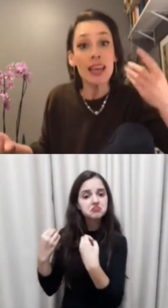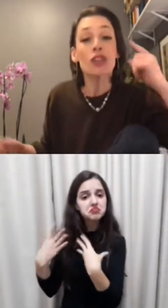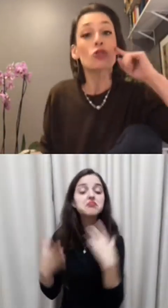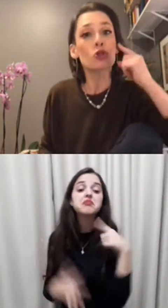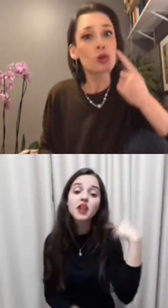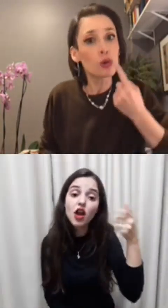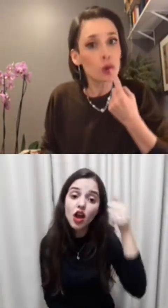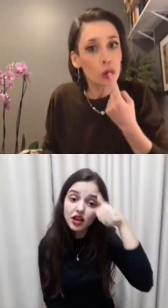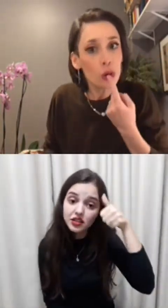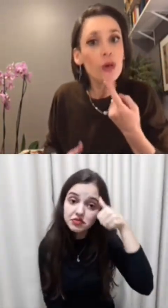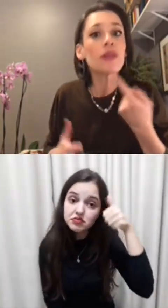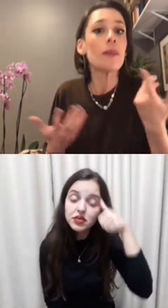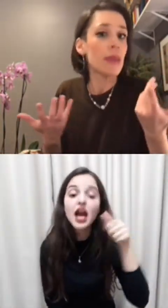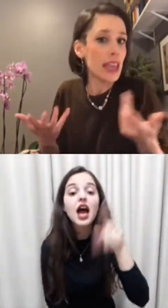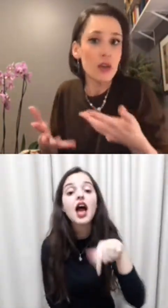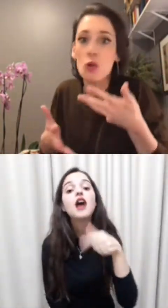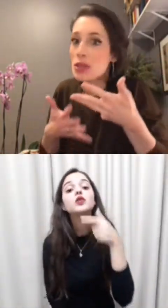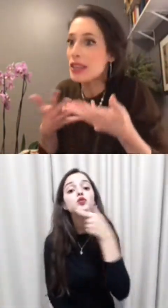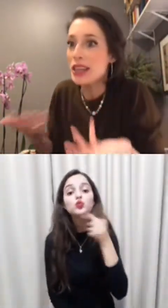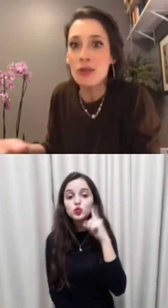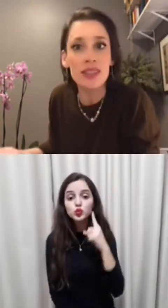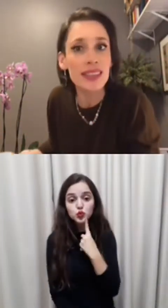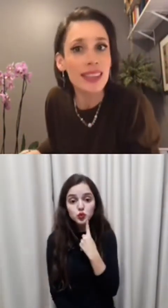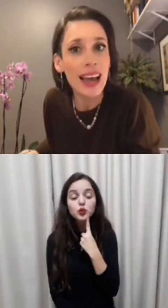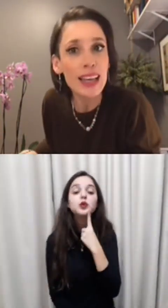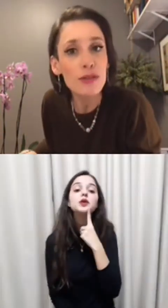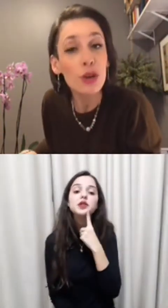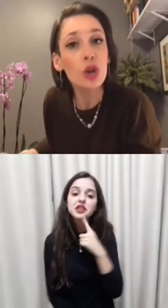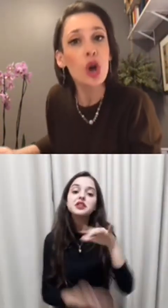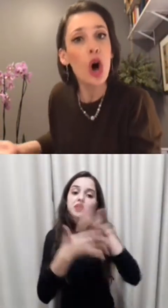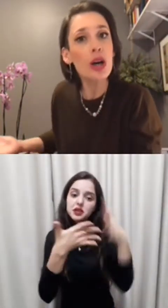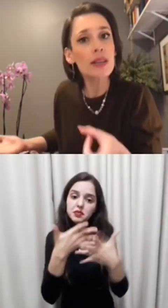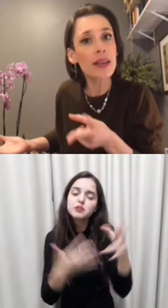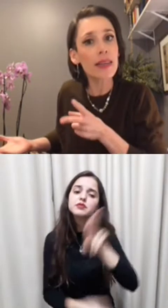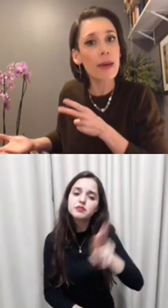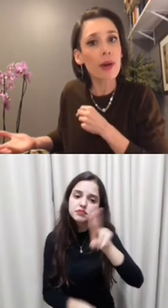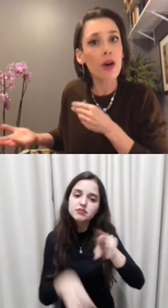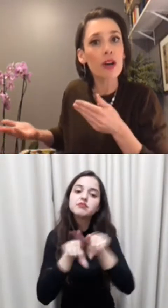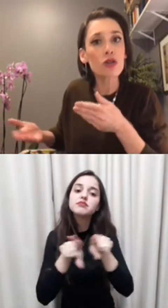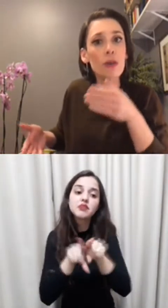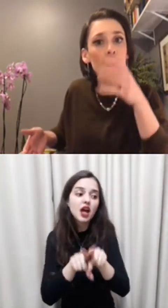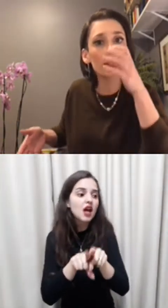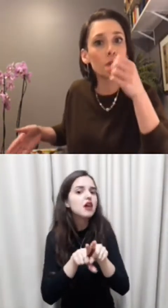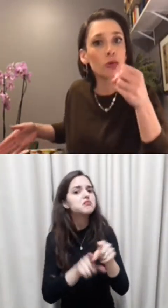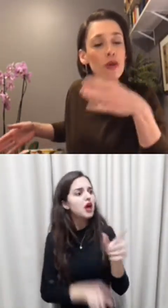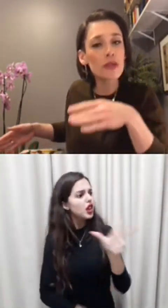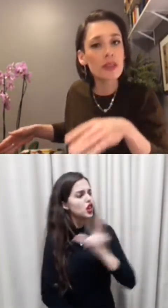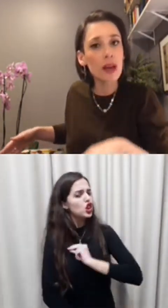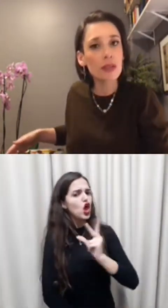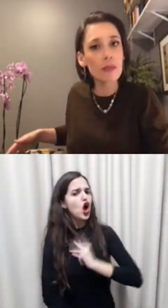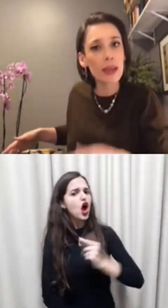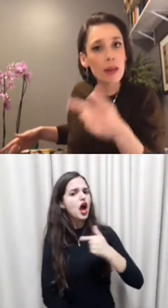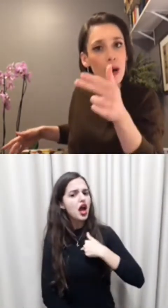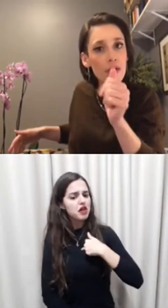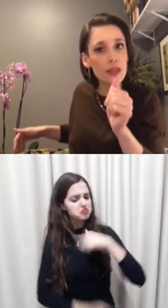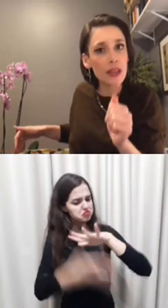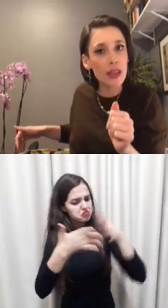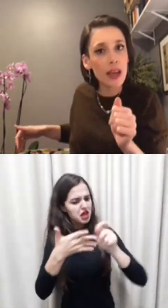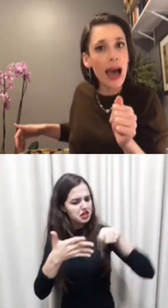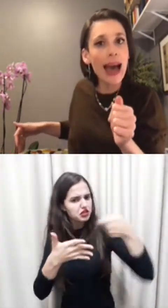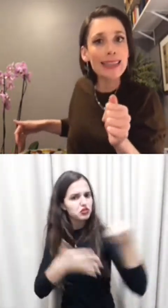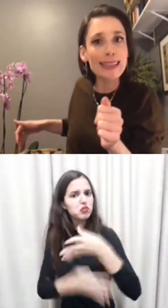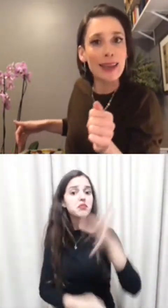que surdo também usa a língua de sinais, falou, nossa, Débora, agora estou aprendendo um novo sinal também, igual